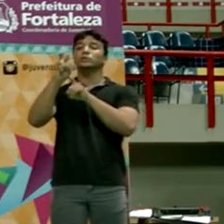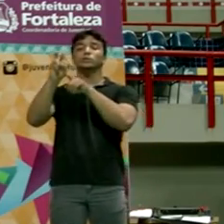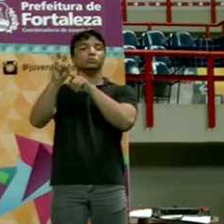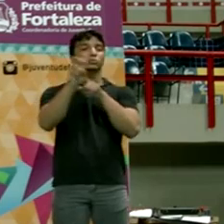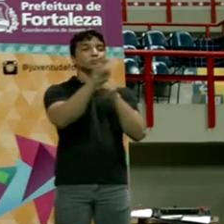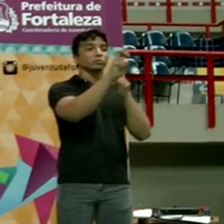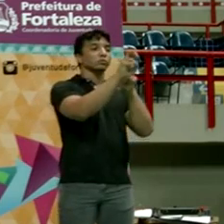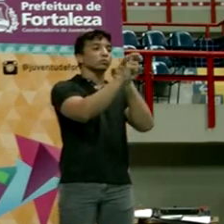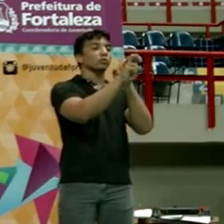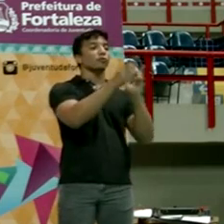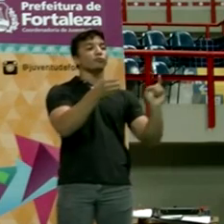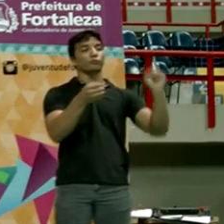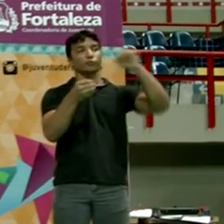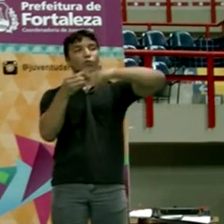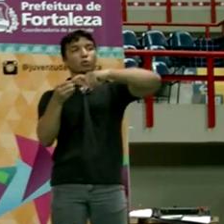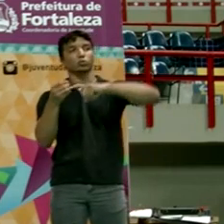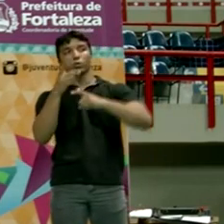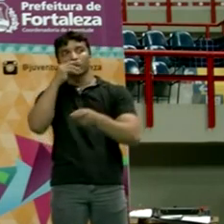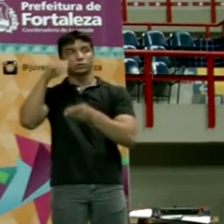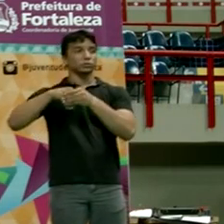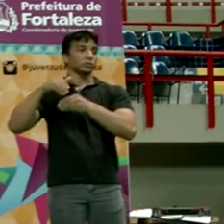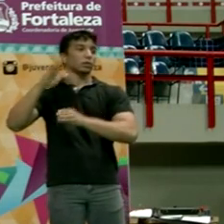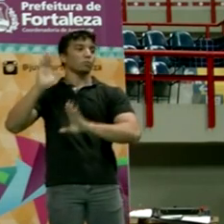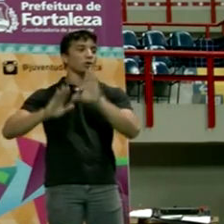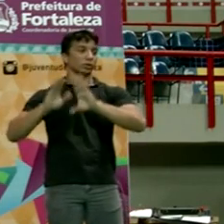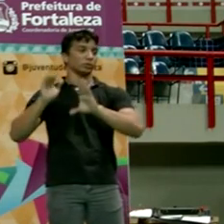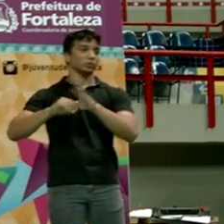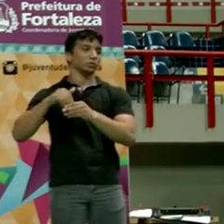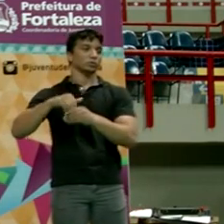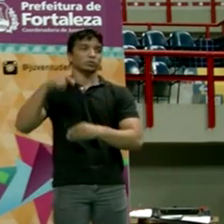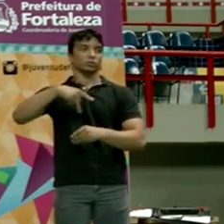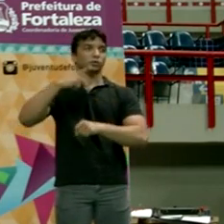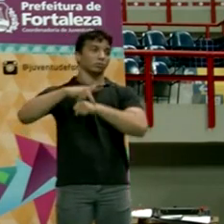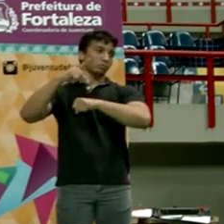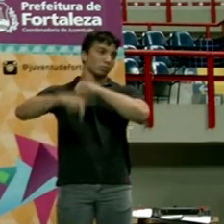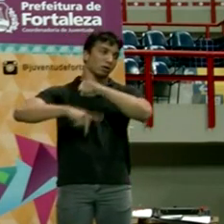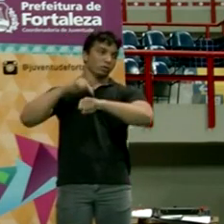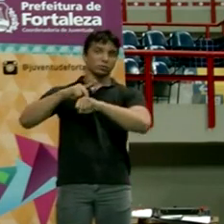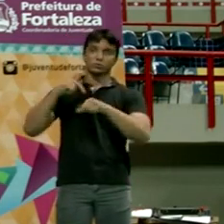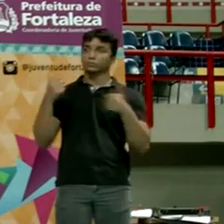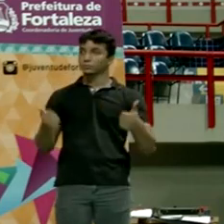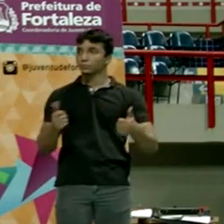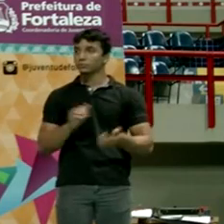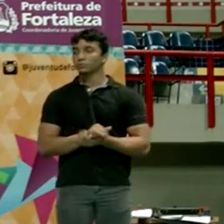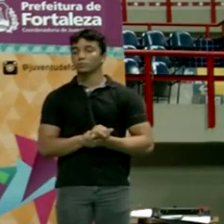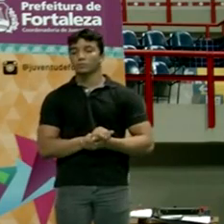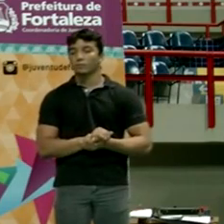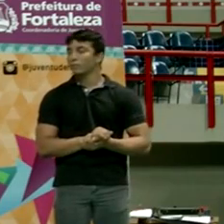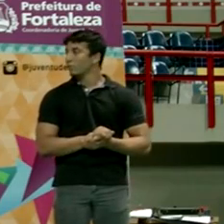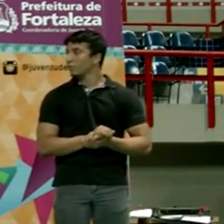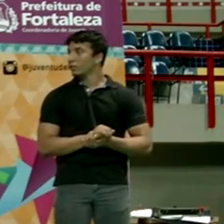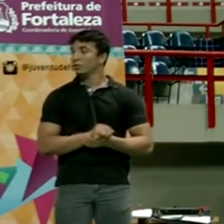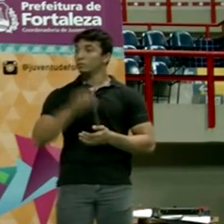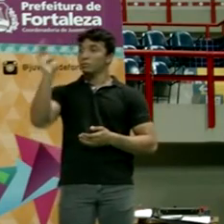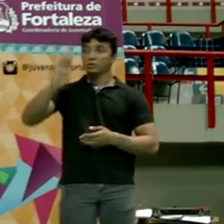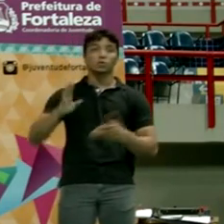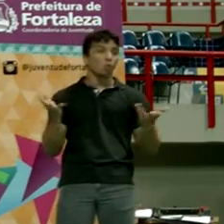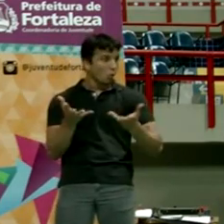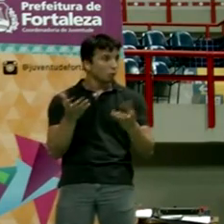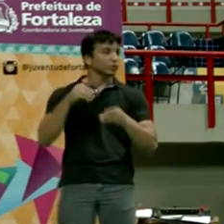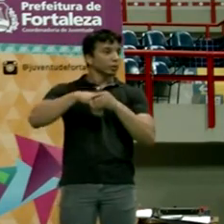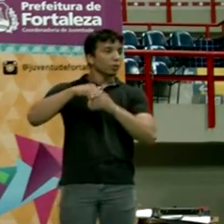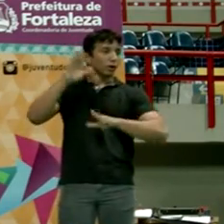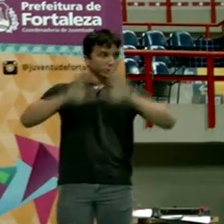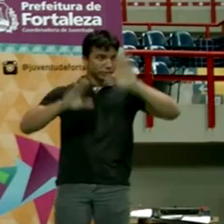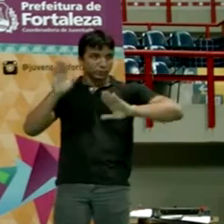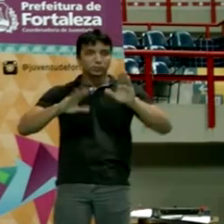Brasil retomou a democracia no nosso país. Muito bem, o Brasil vive hoje a